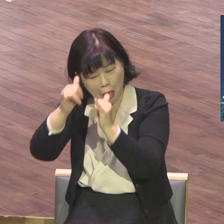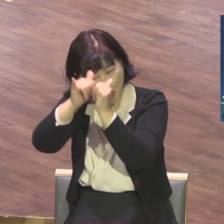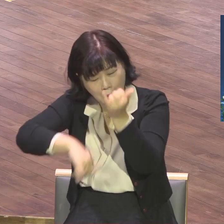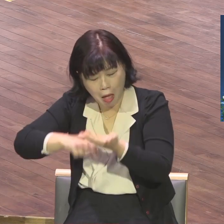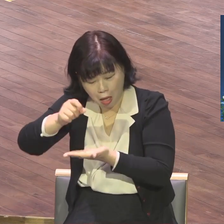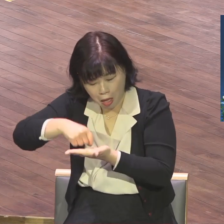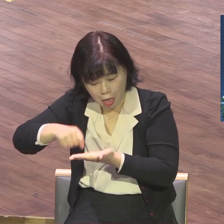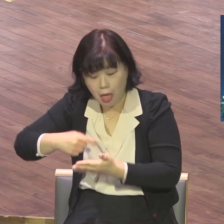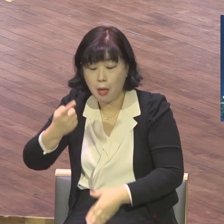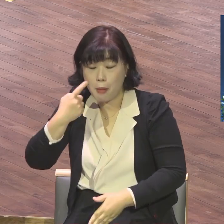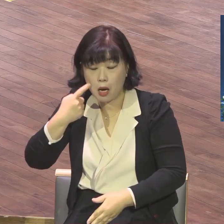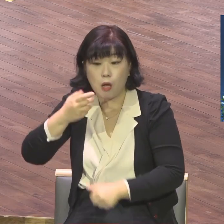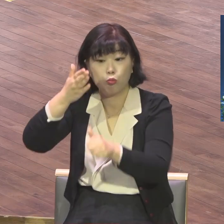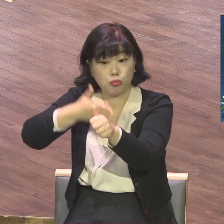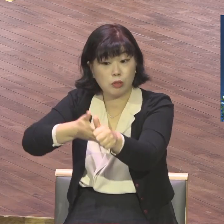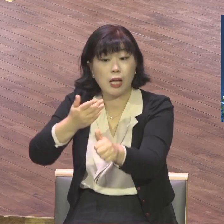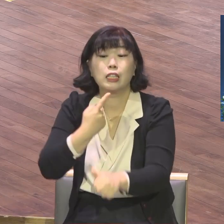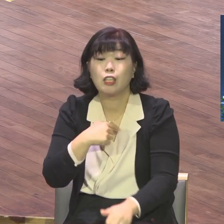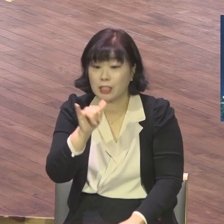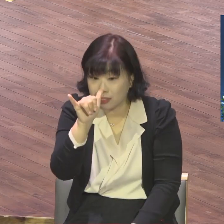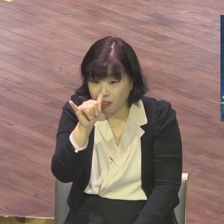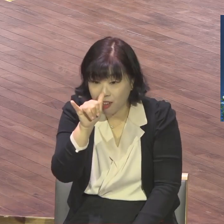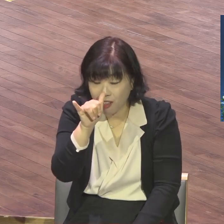갑자기 조용해져 버리네 그냥.